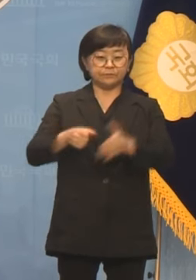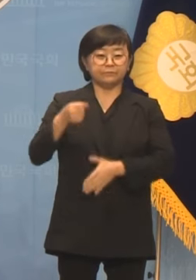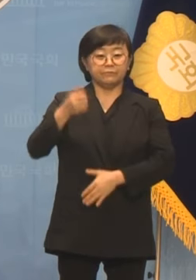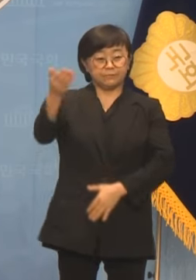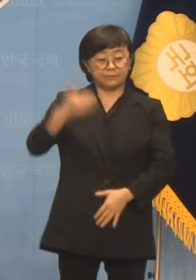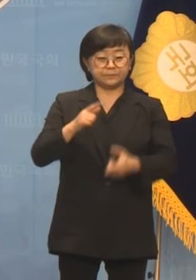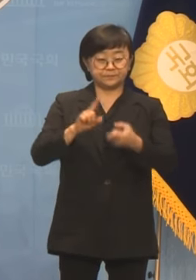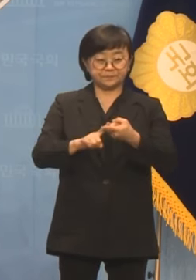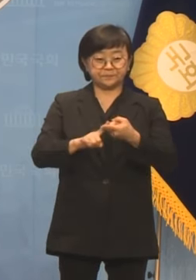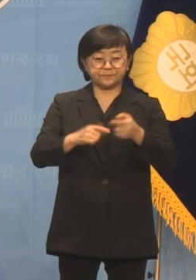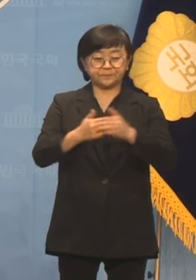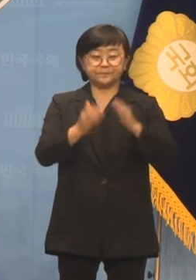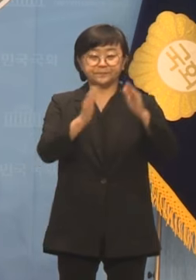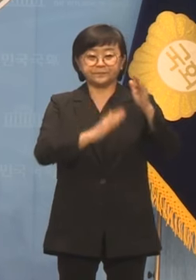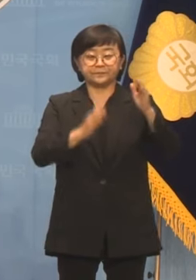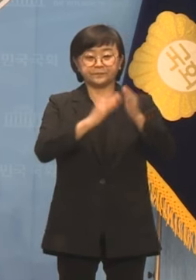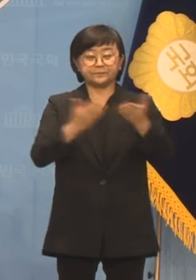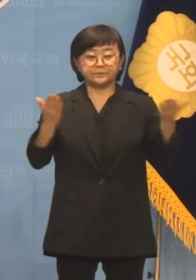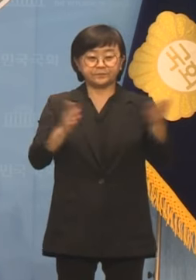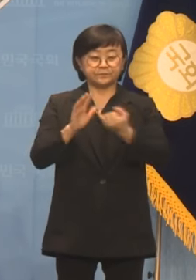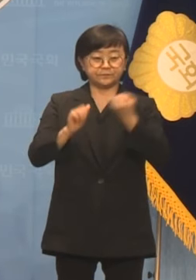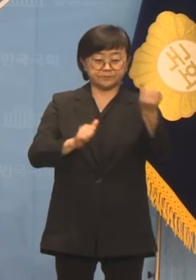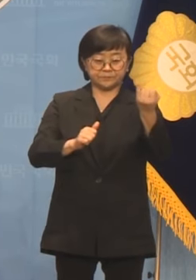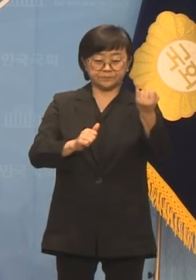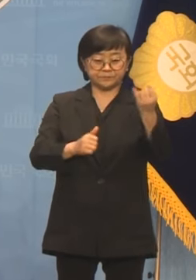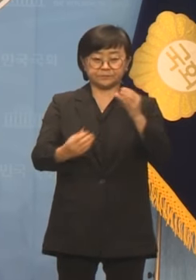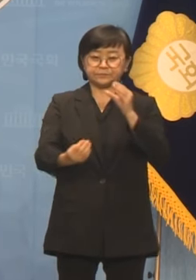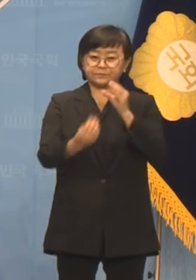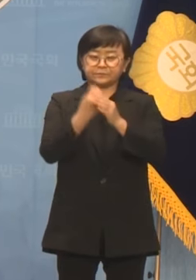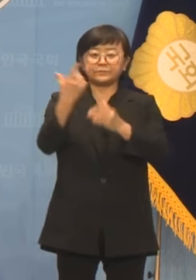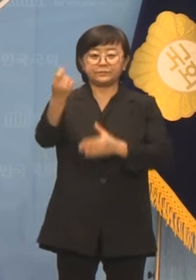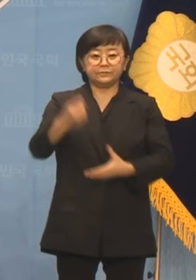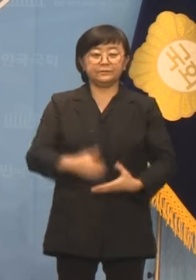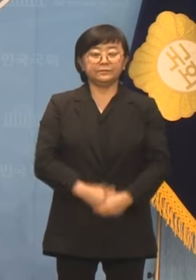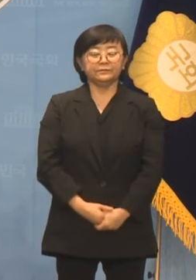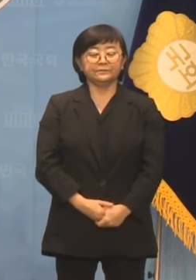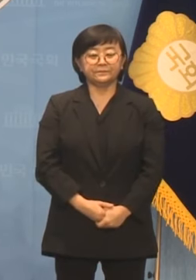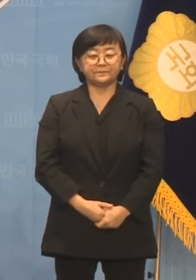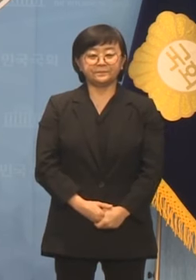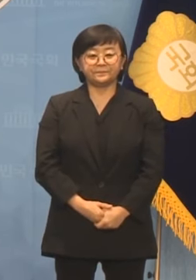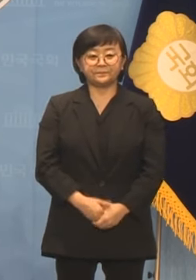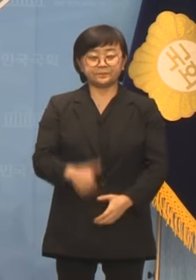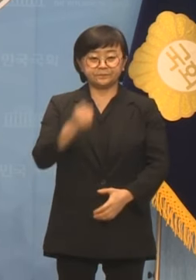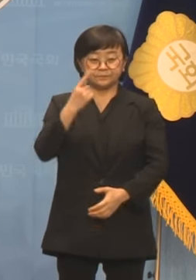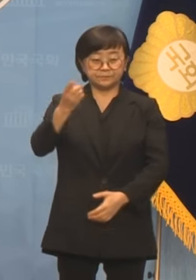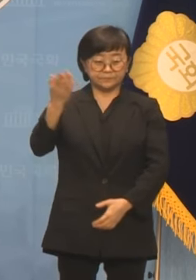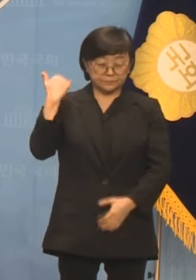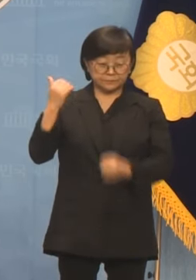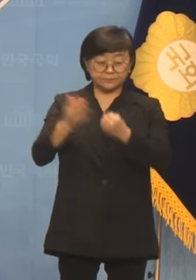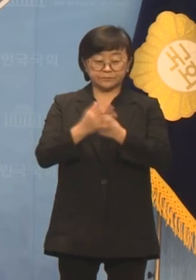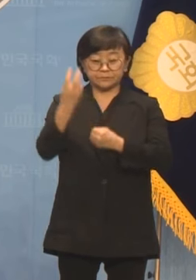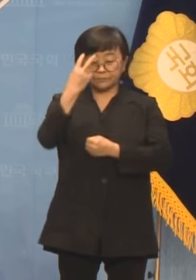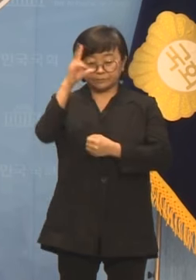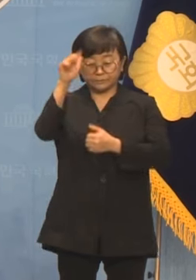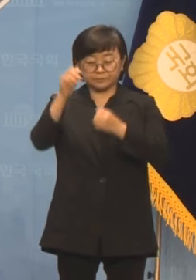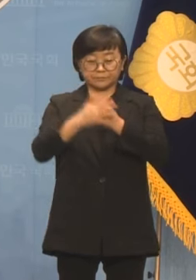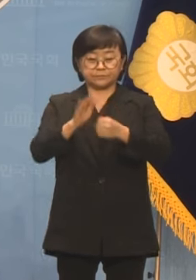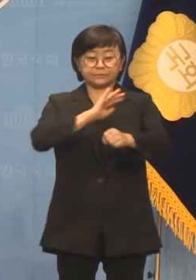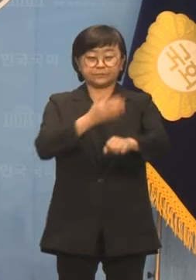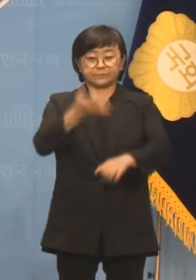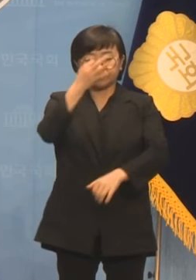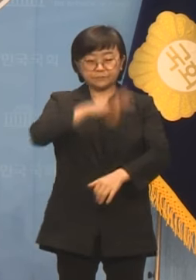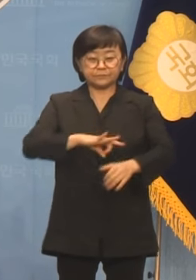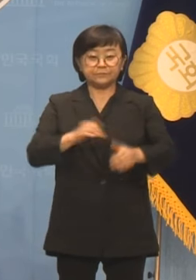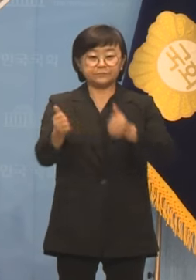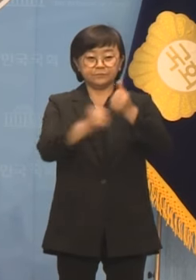의혹은 엄연히 공직자의 배우자 금품 수수 사건입니다. 이미 한 달 전에 검찰과 권익위원회에